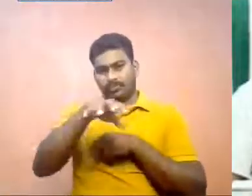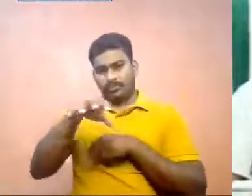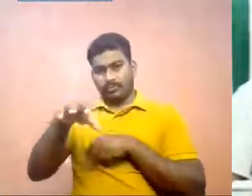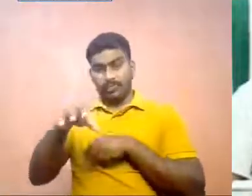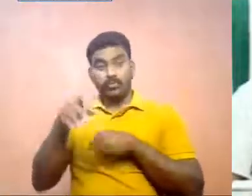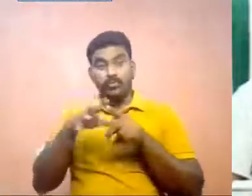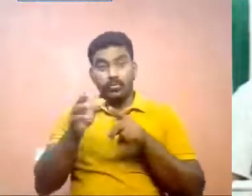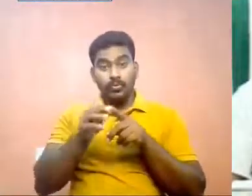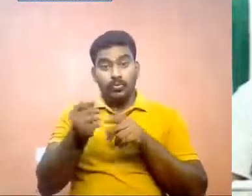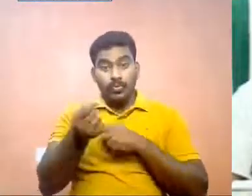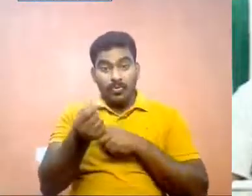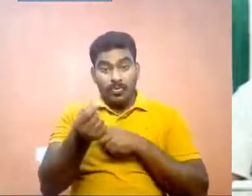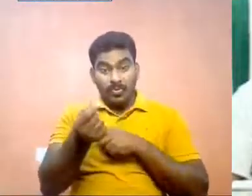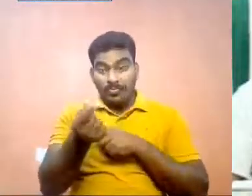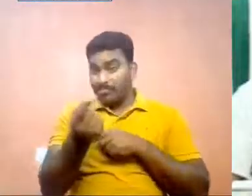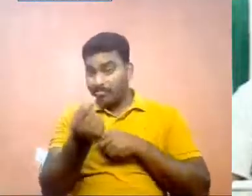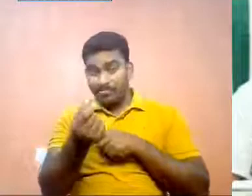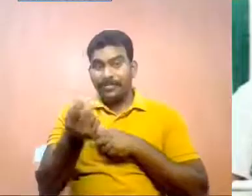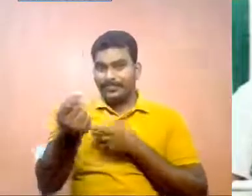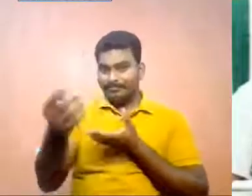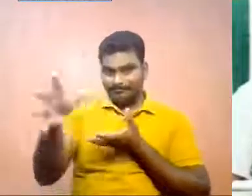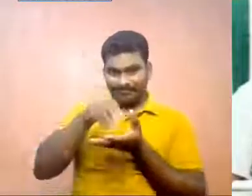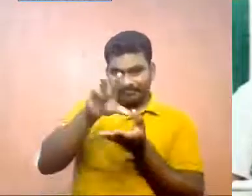പണം പിരിക്കാൻ സ്വീകരിക്കുന്ന നടപടി